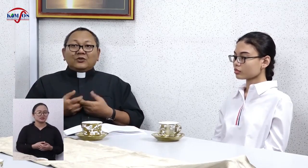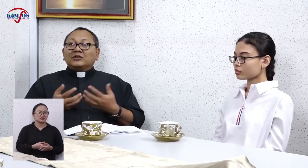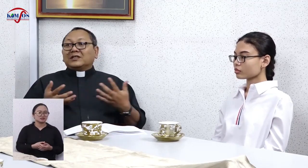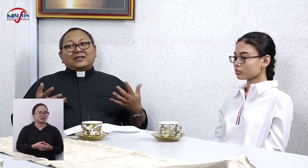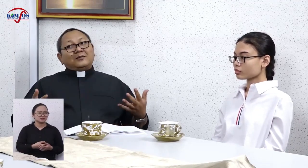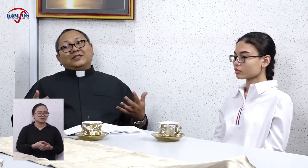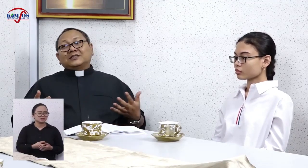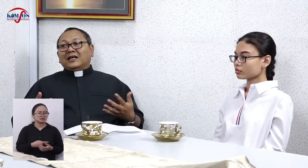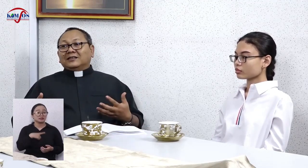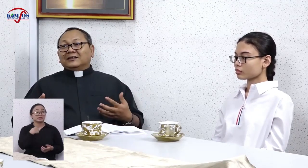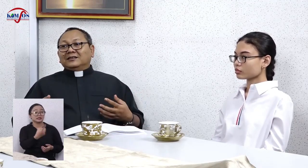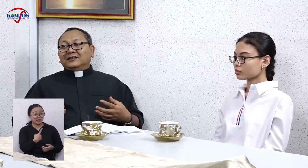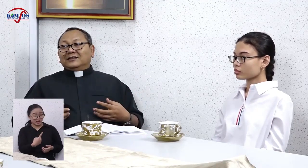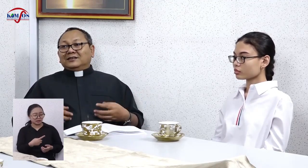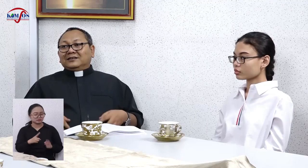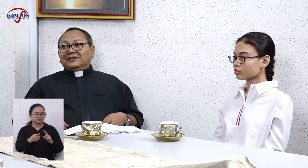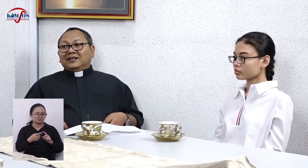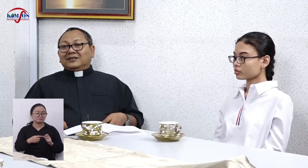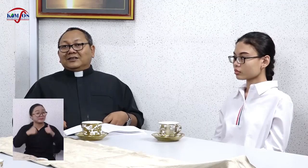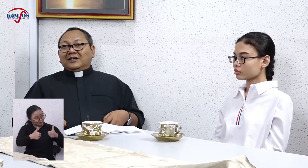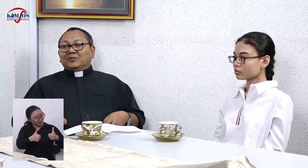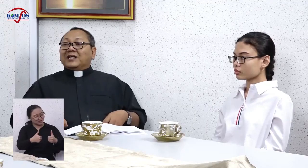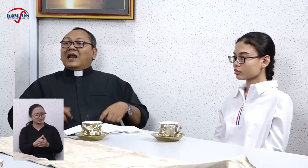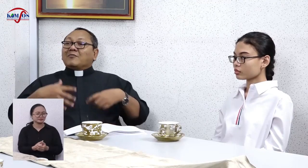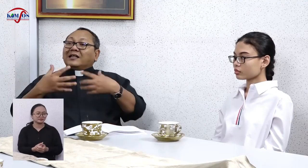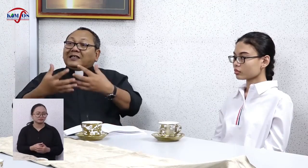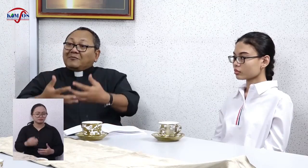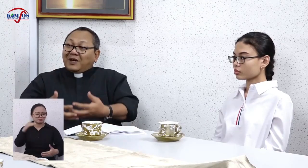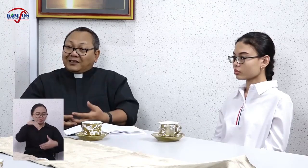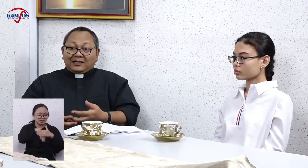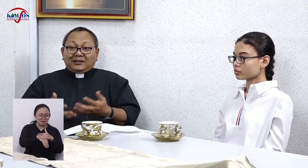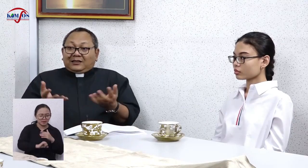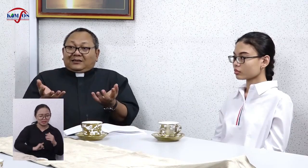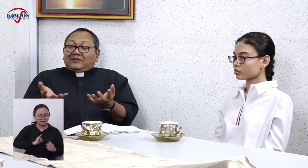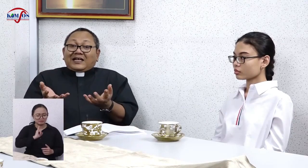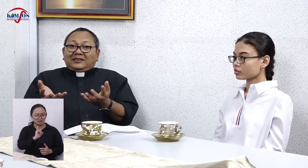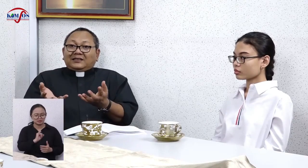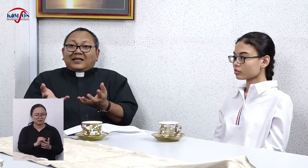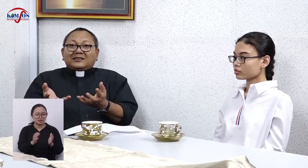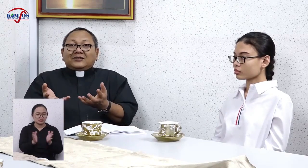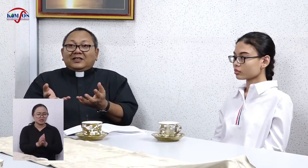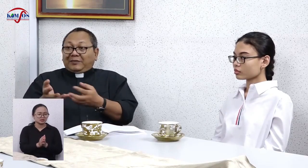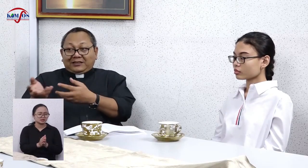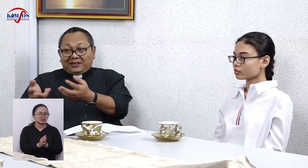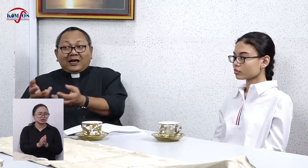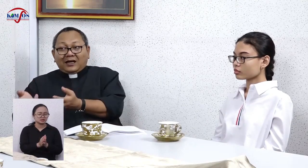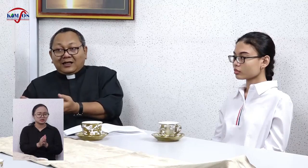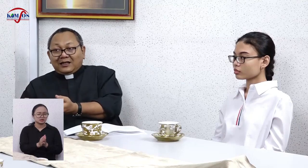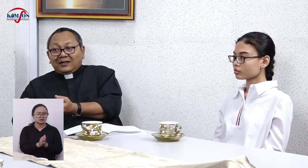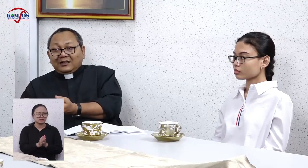ini lho ternyata bisa lalu pendalaman iman dan difasilitasi oleh